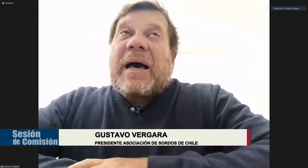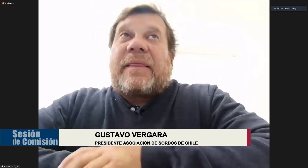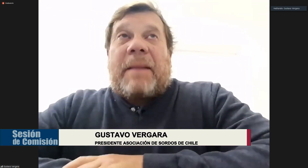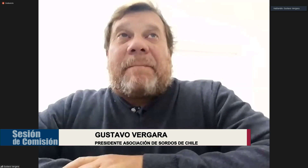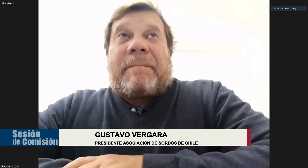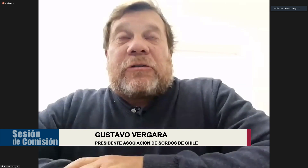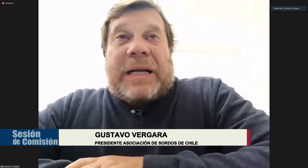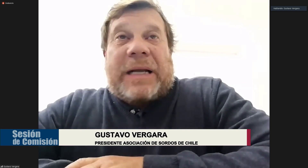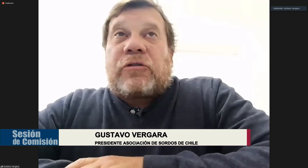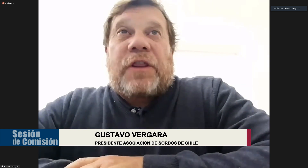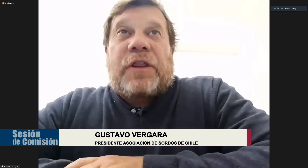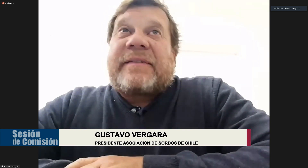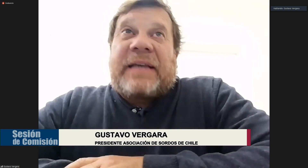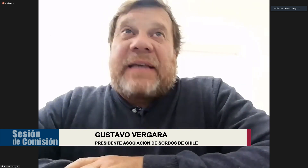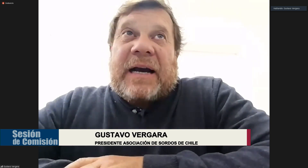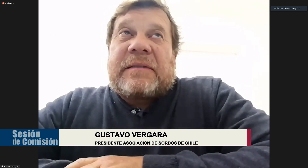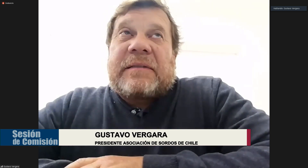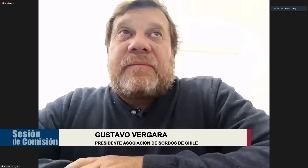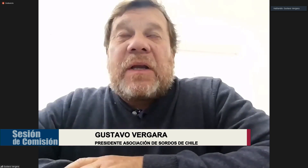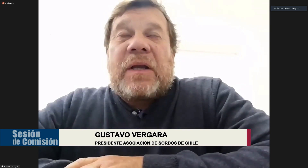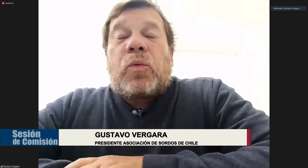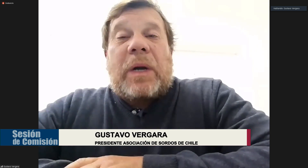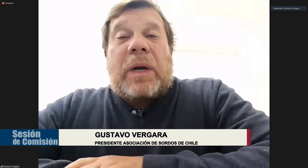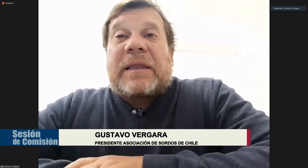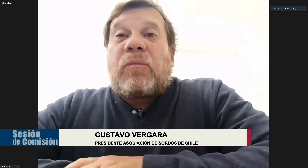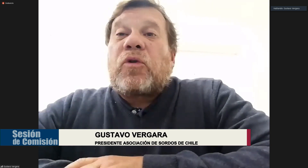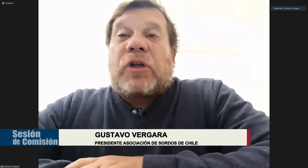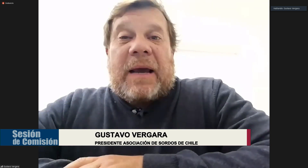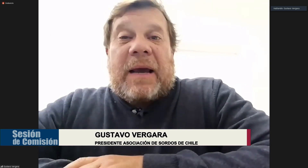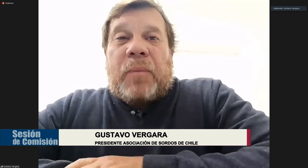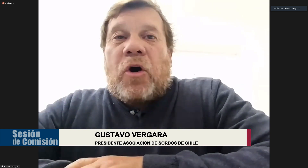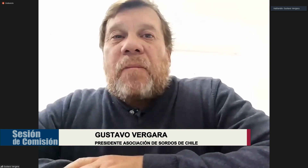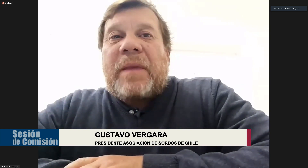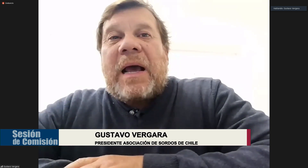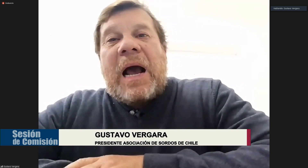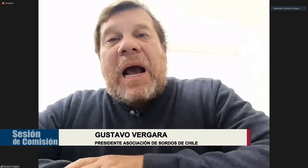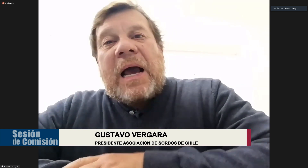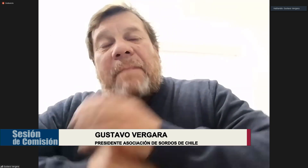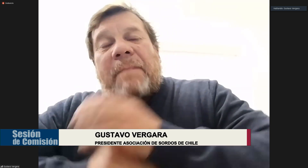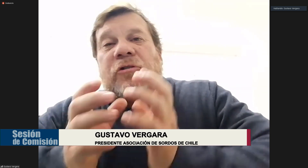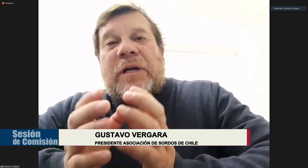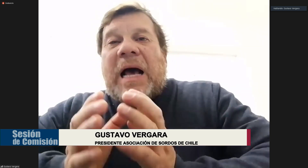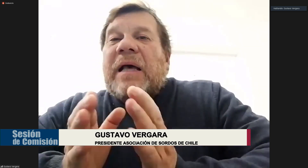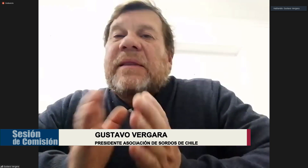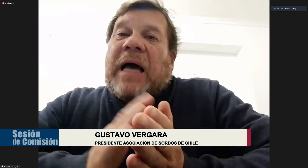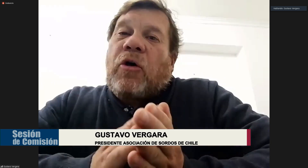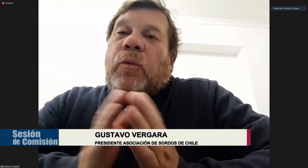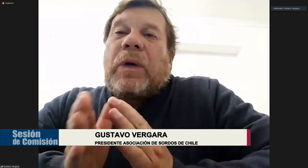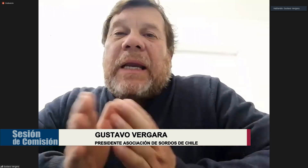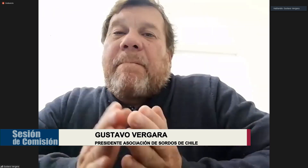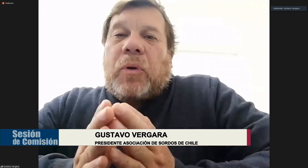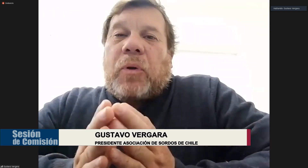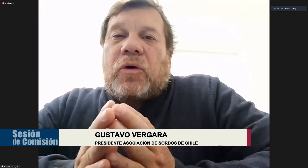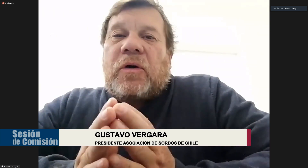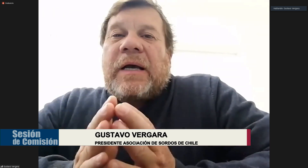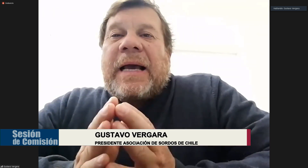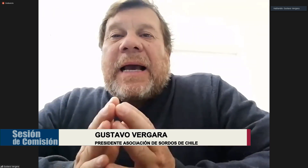las personas sordas ciegas, durante mucho tiempo, esas personas han estado en un limbo